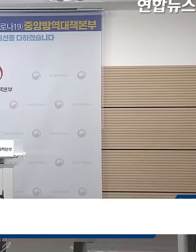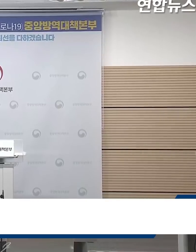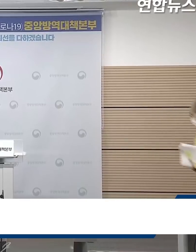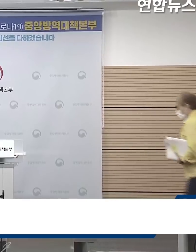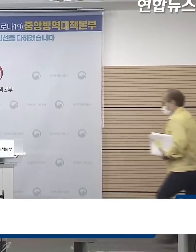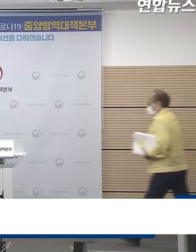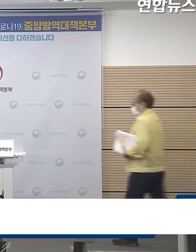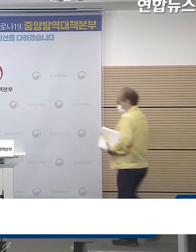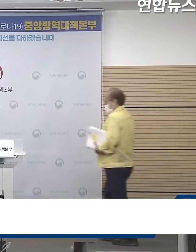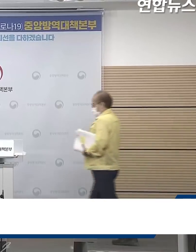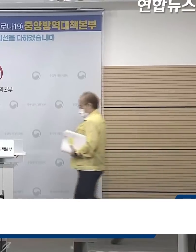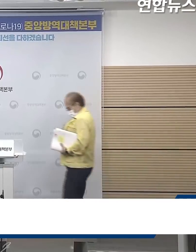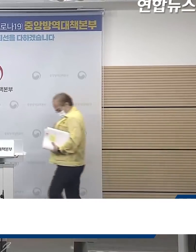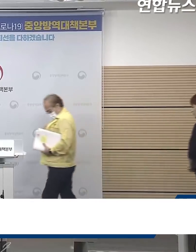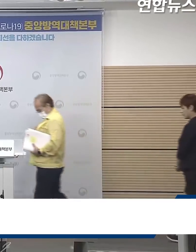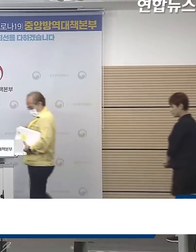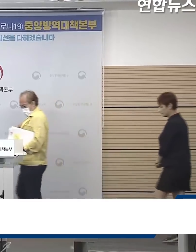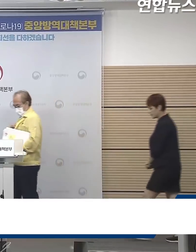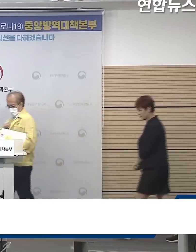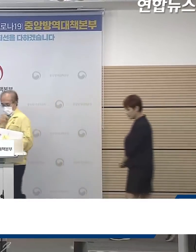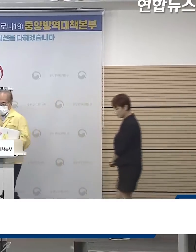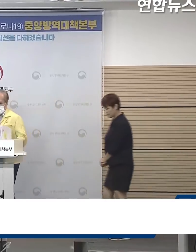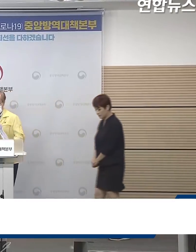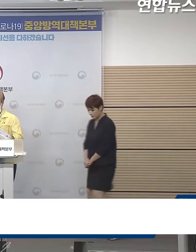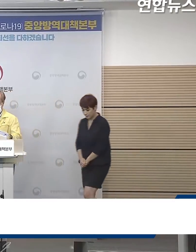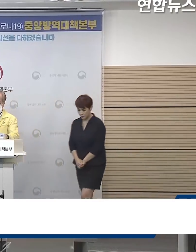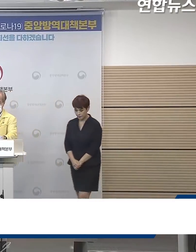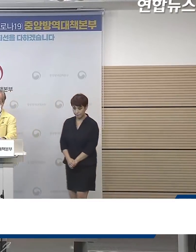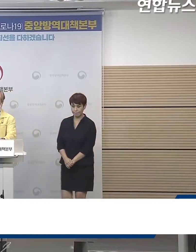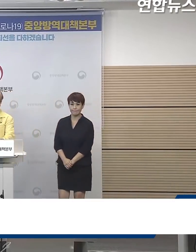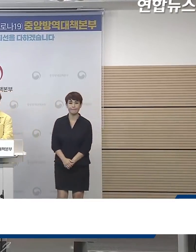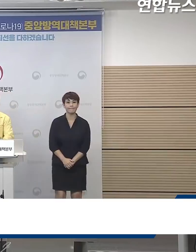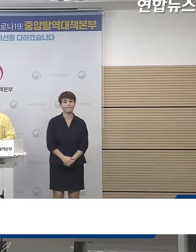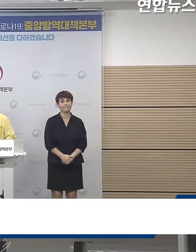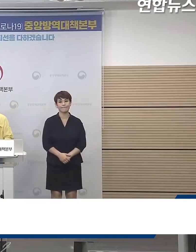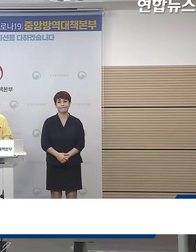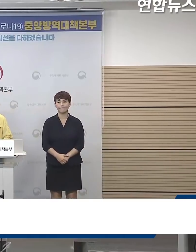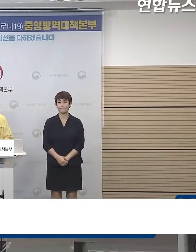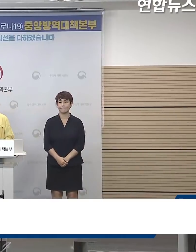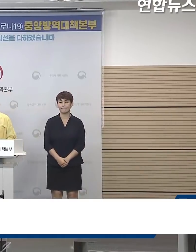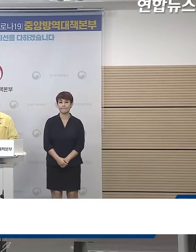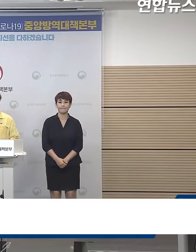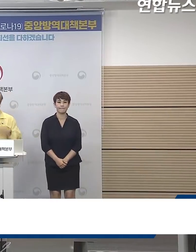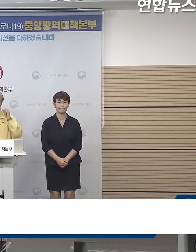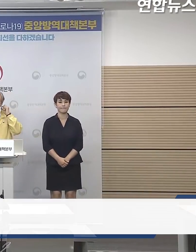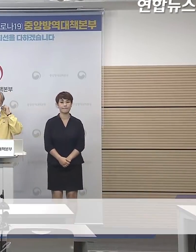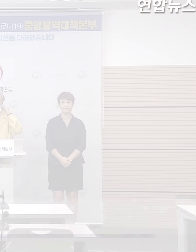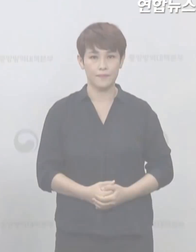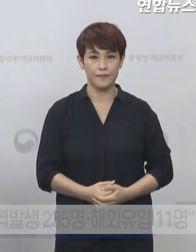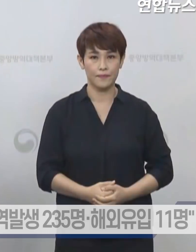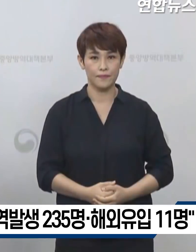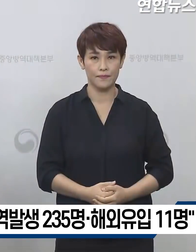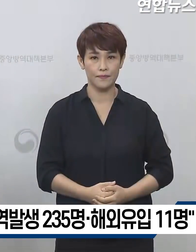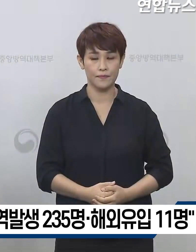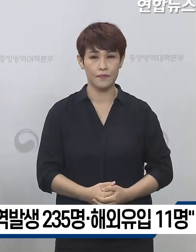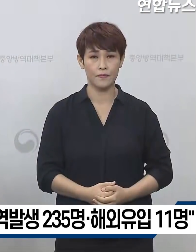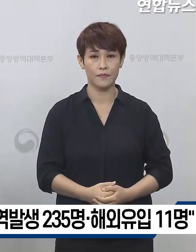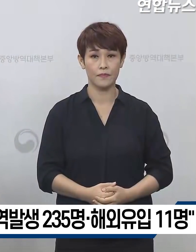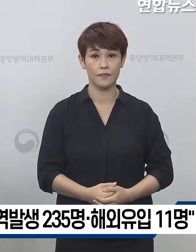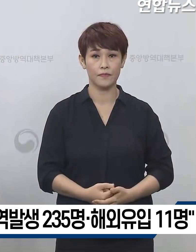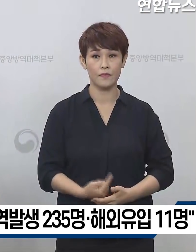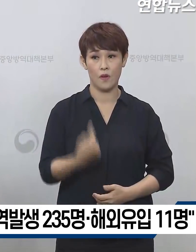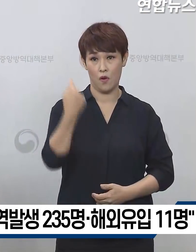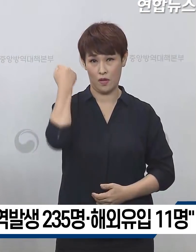네, 지금부터 8월 18일 화요일 중앙방역대책본부 정례 브리핑 시작하겠습니다. 국내 발생